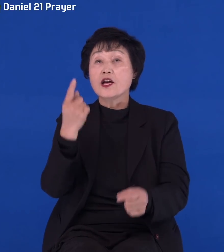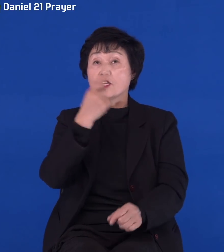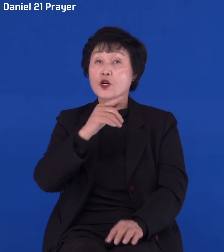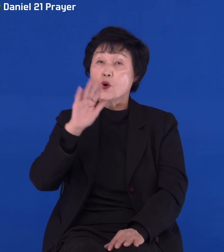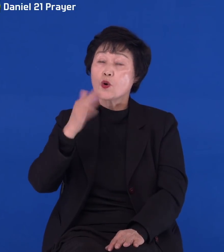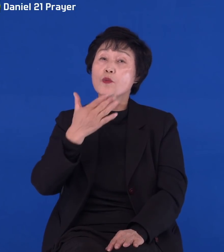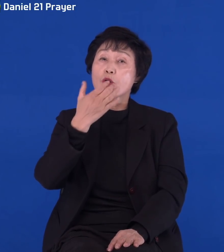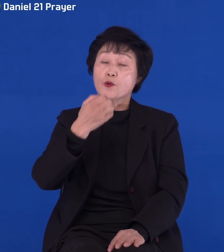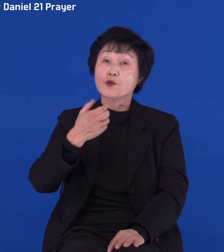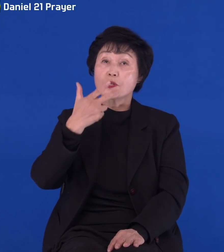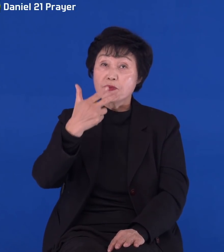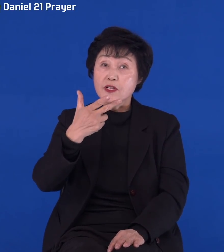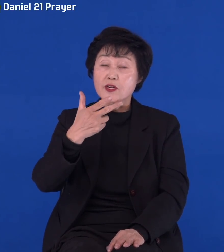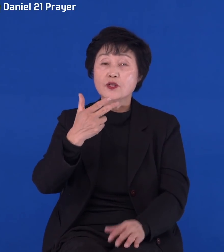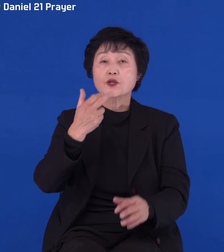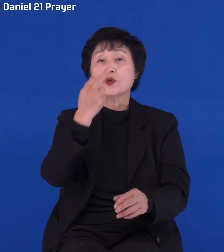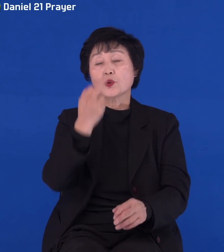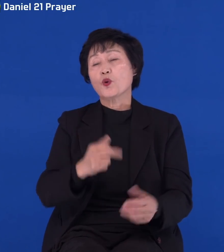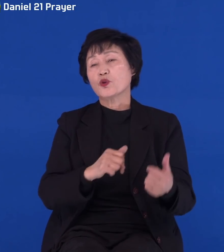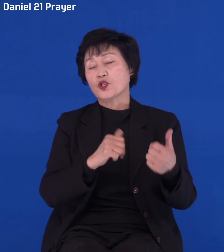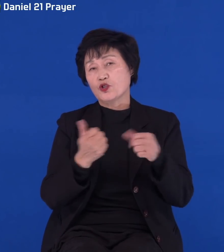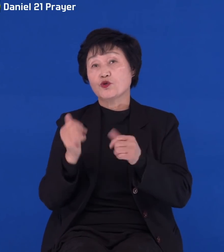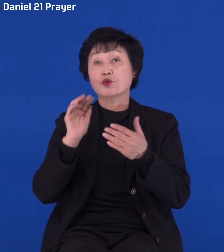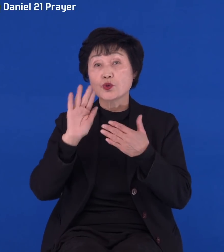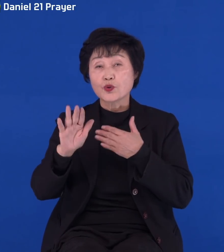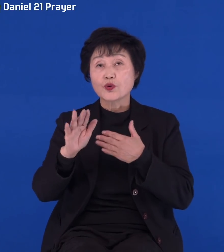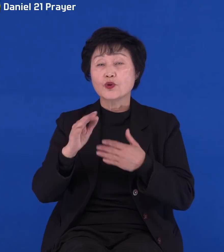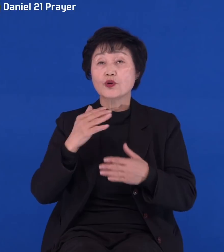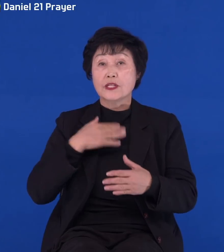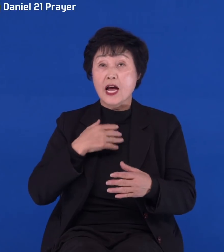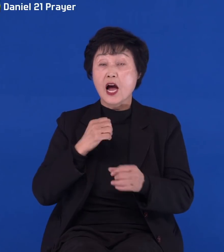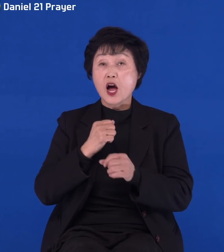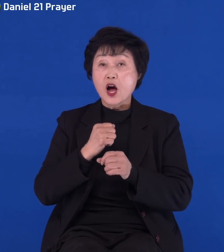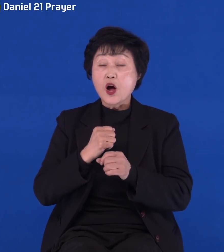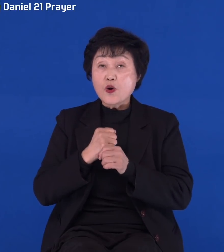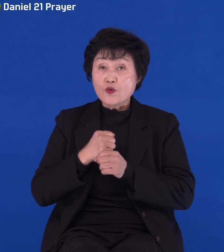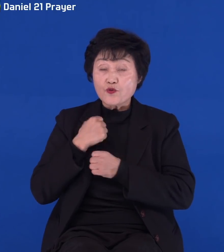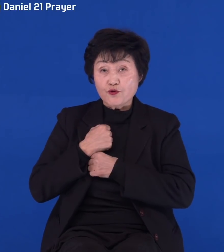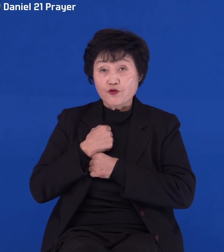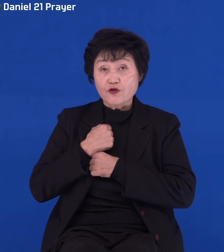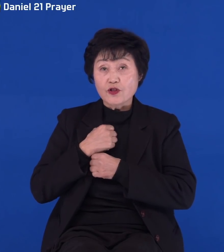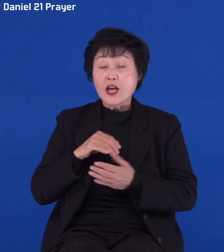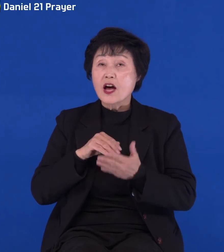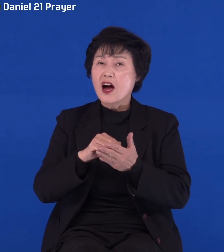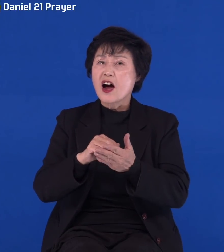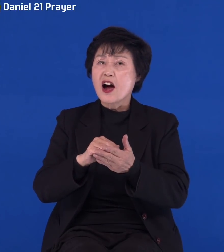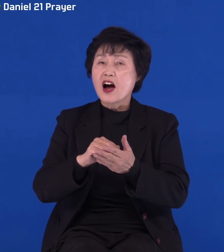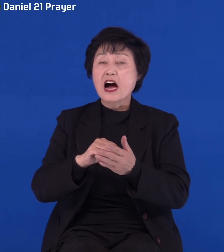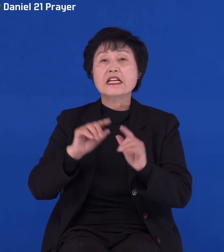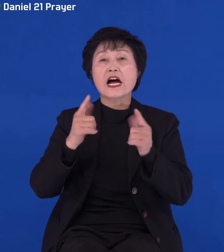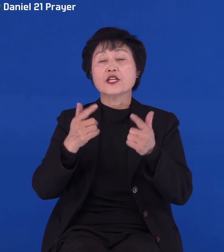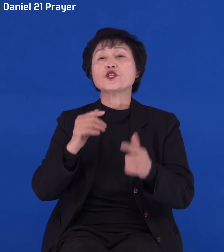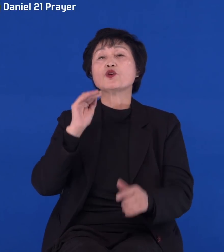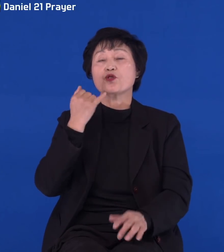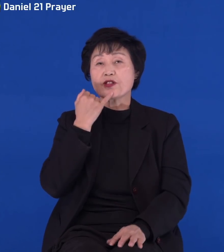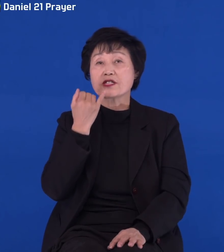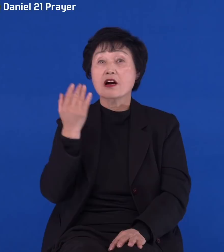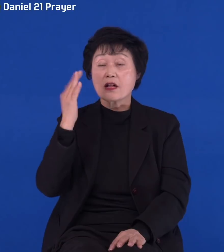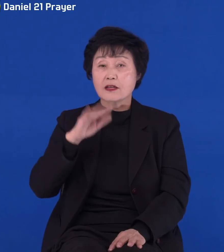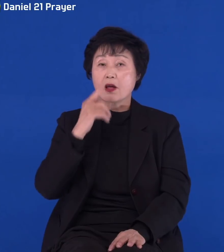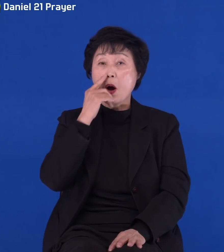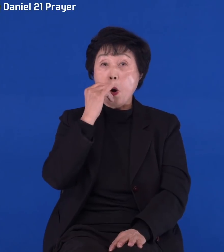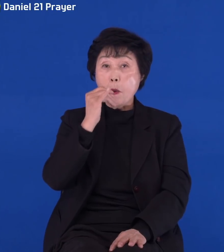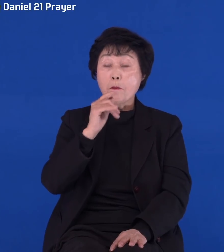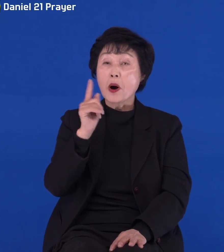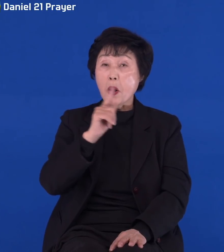1997년도에 동생을 잃고 술정병이 되었는데, 제가 군대를 안 가도 되는데 너무나 사랑하고 존경하신 저희 어머님이 너는 군대를 가야 될 것